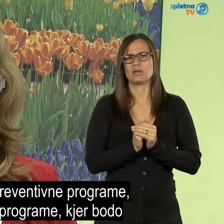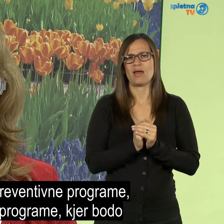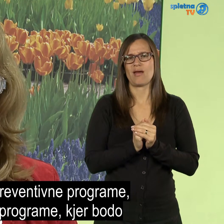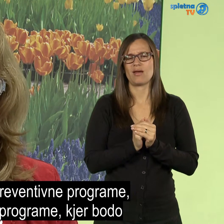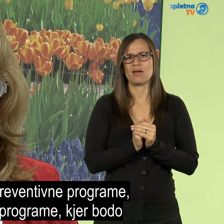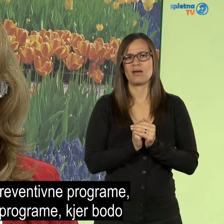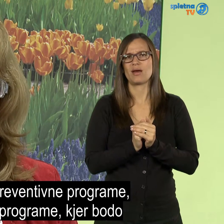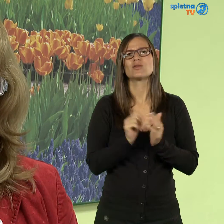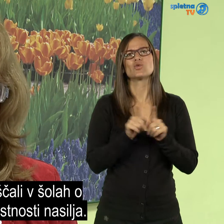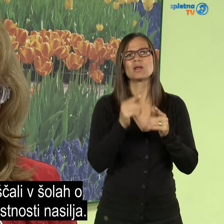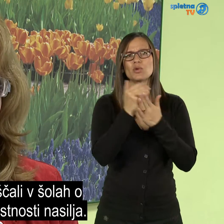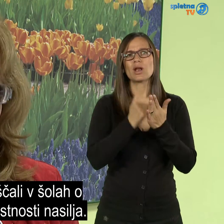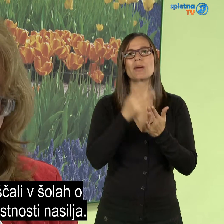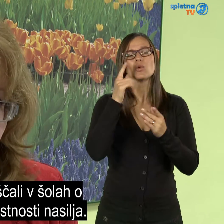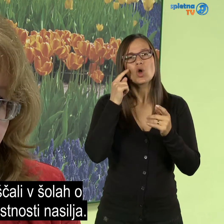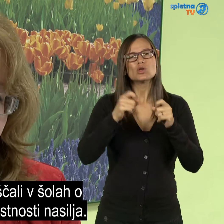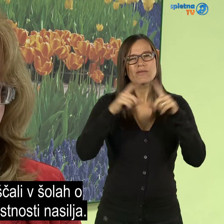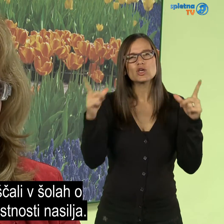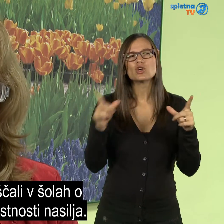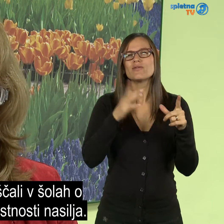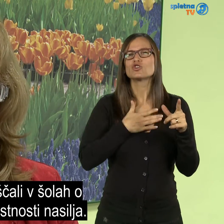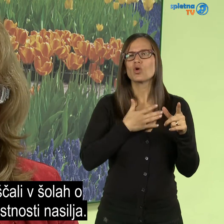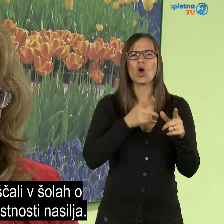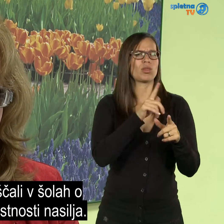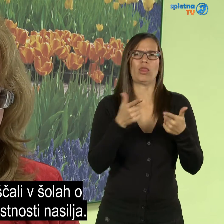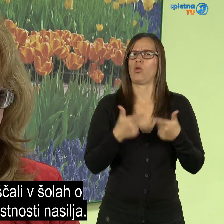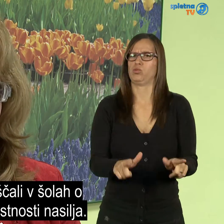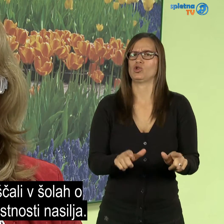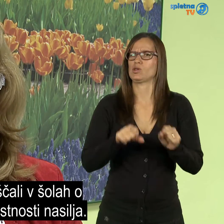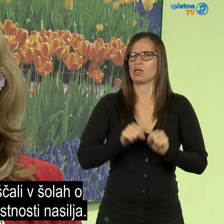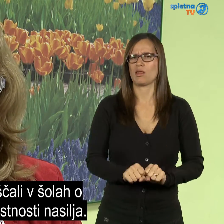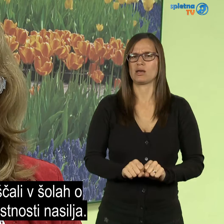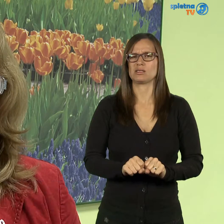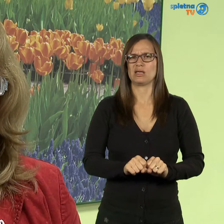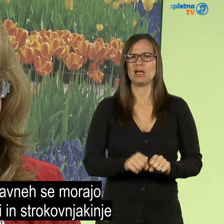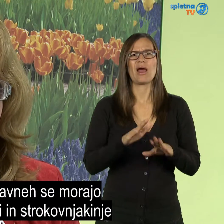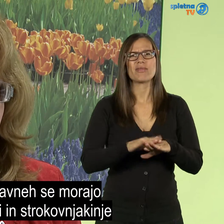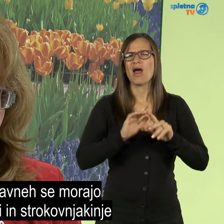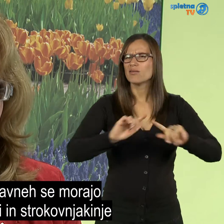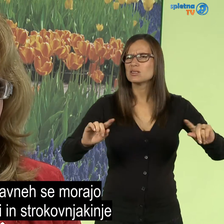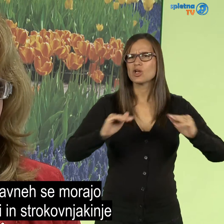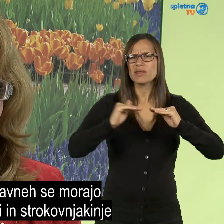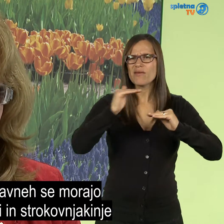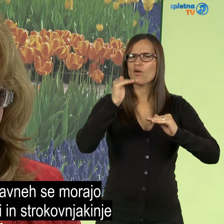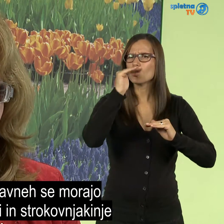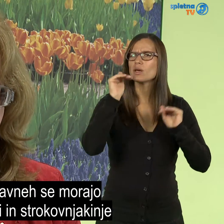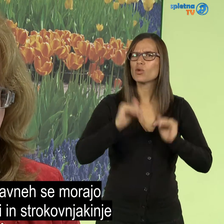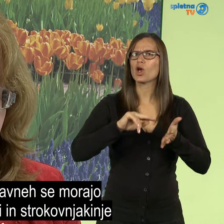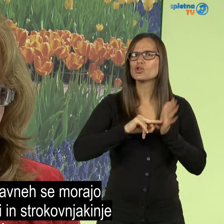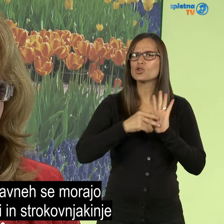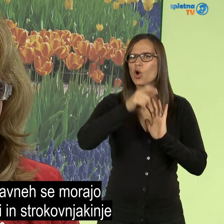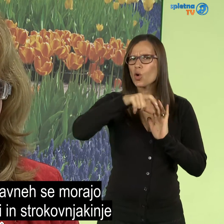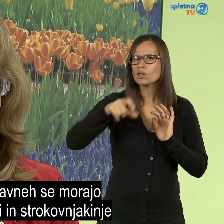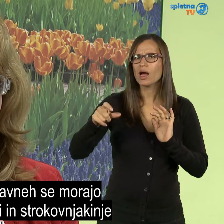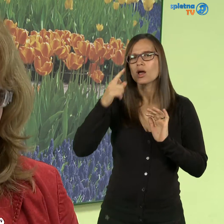potrebujemo programe, kjer bodo ozaveščali v šolah o nedopustnosti nasilja. Na vseh nivojih se morajo strokovnjaki